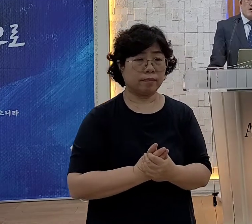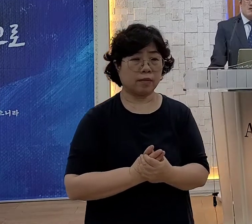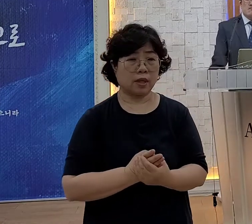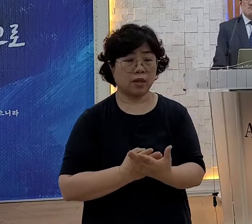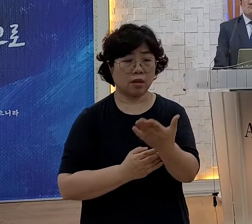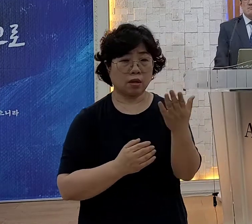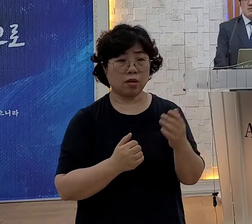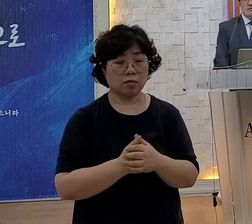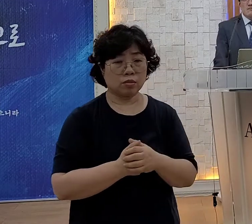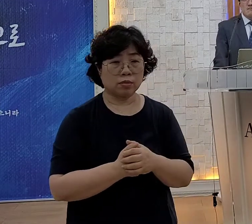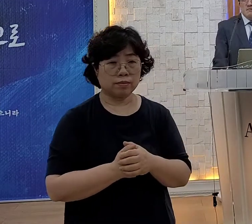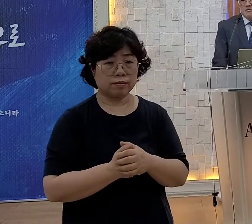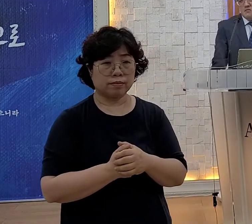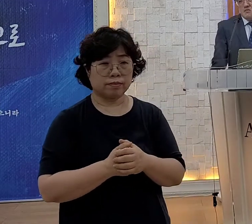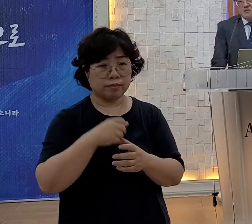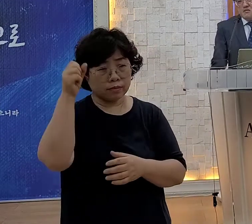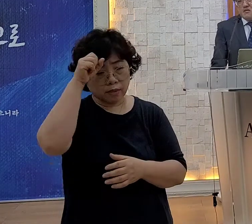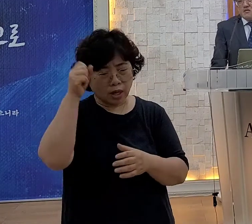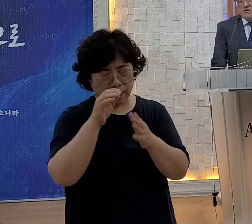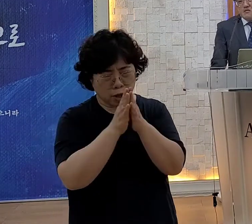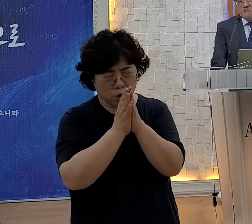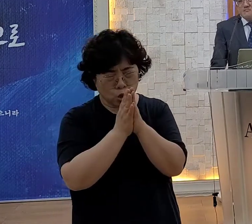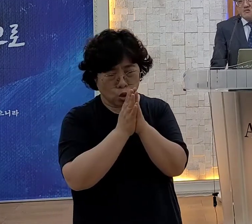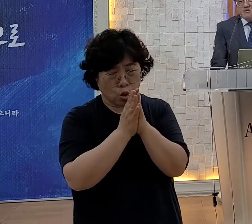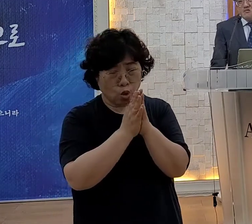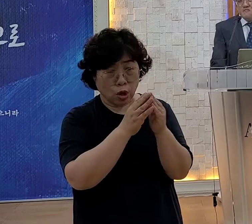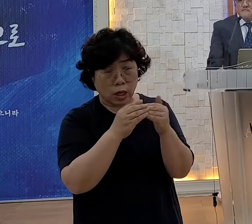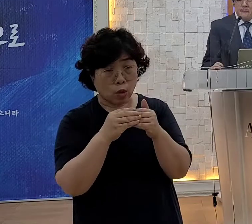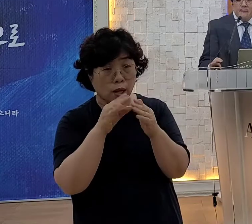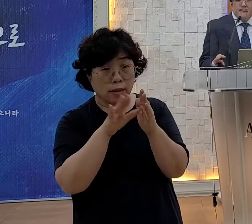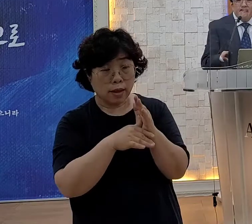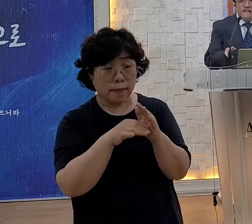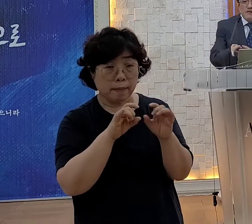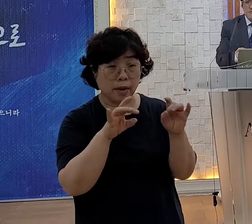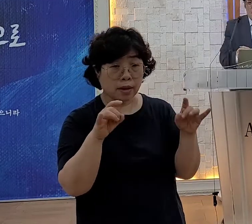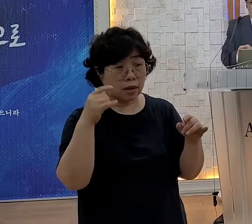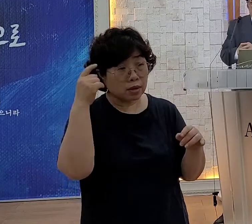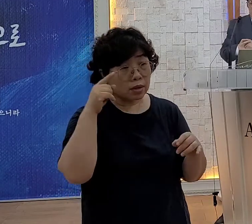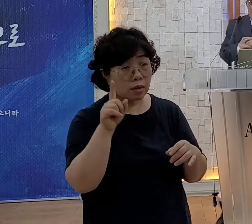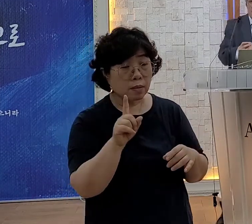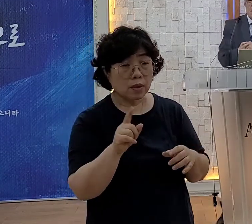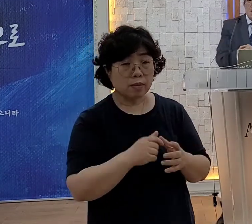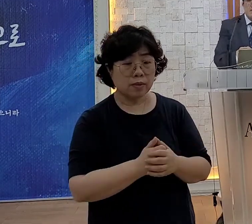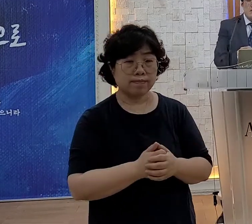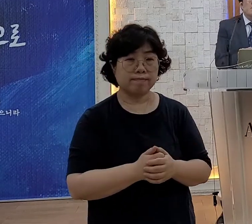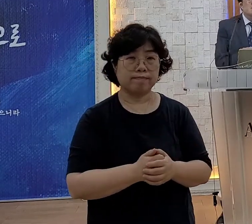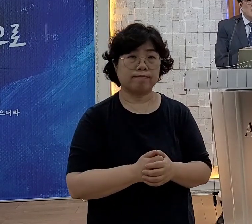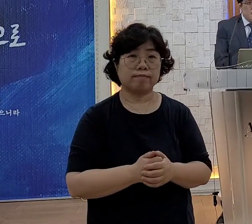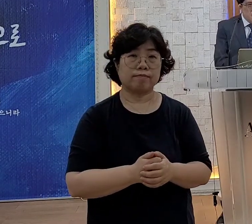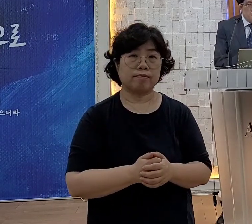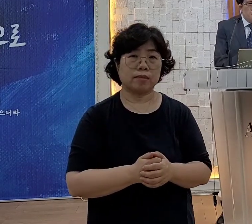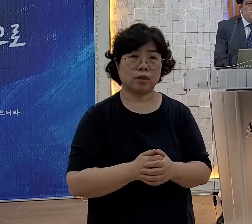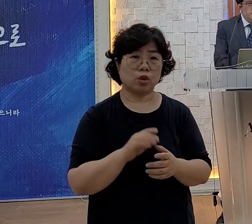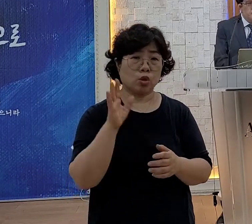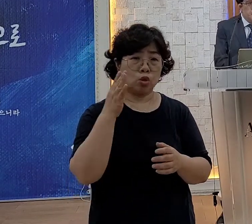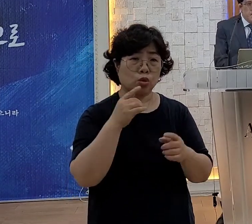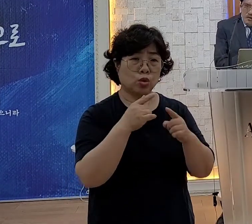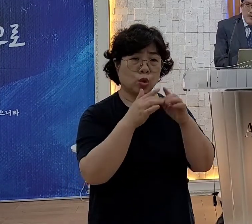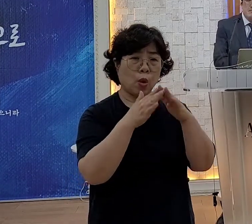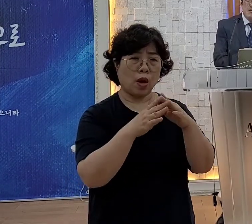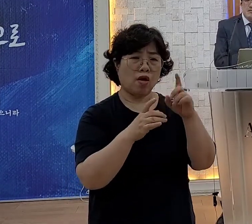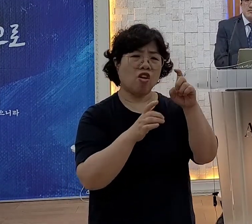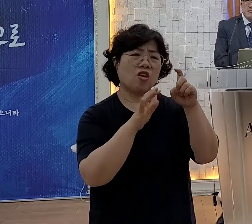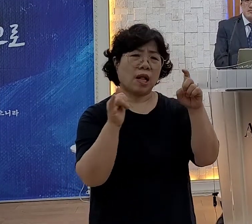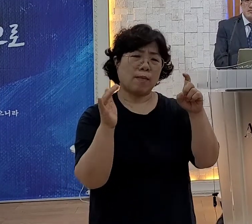여러분, 제가 요즘 새벽 기도를 이제 인도하면서 요즘도 매주 이제 한 10명씩 나와요.